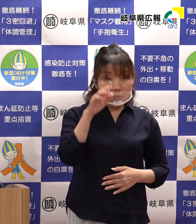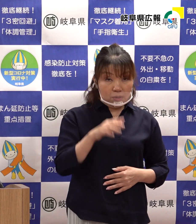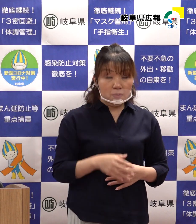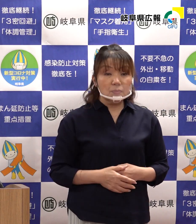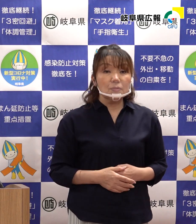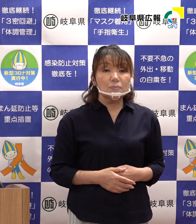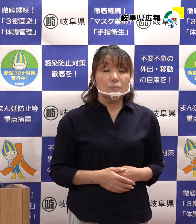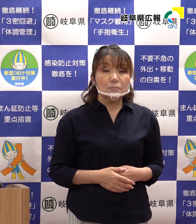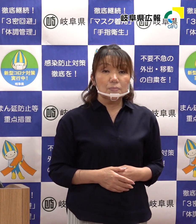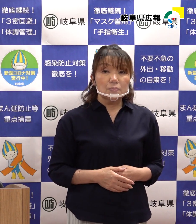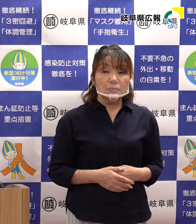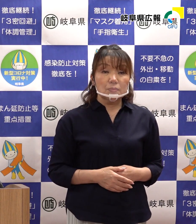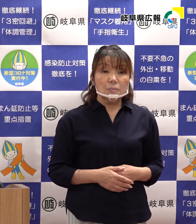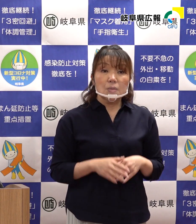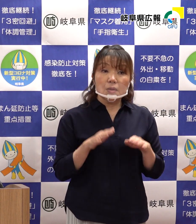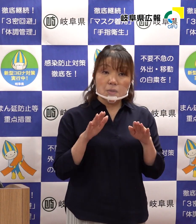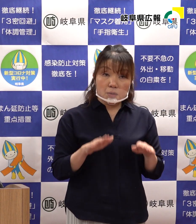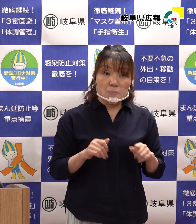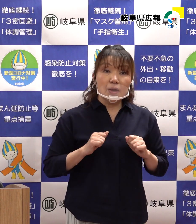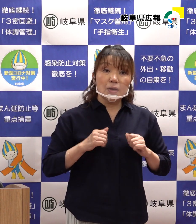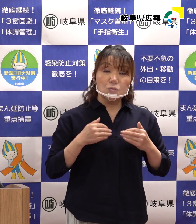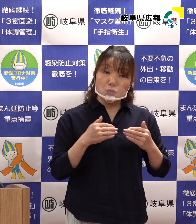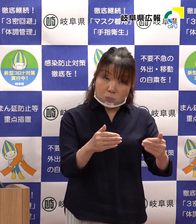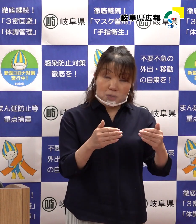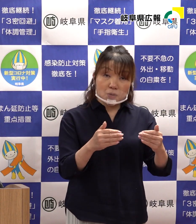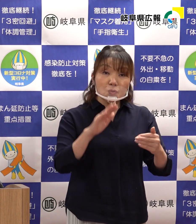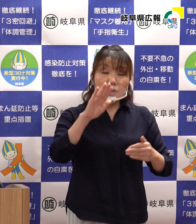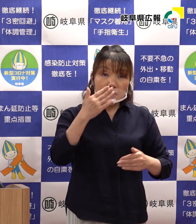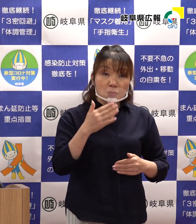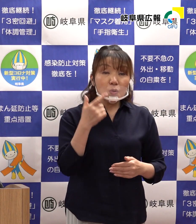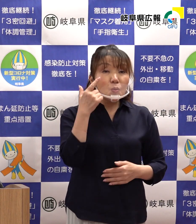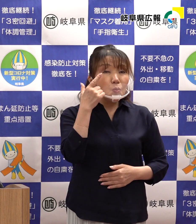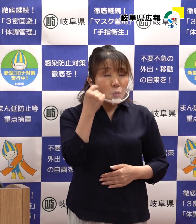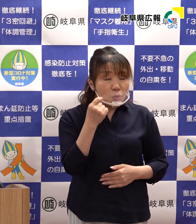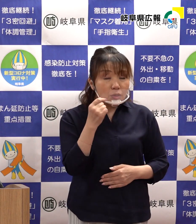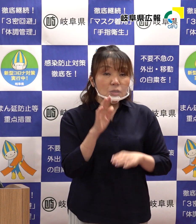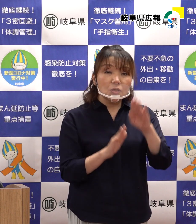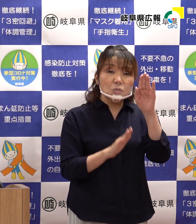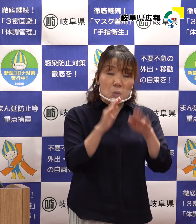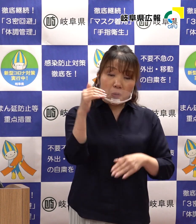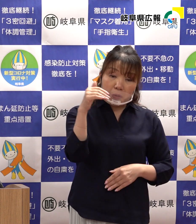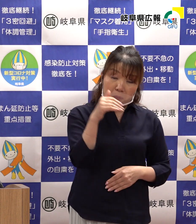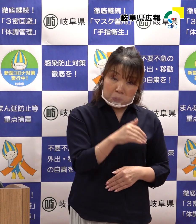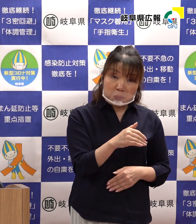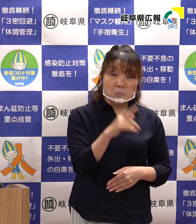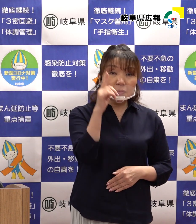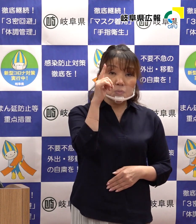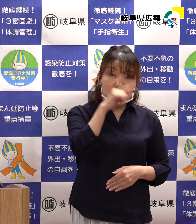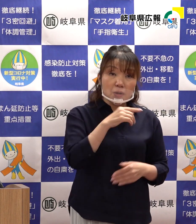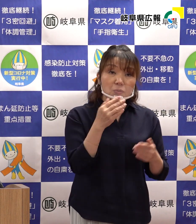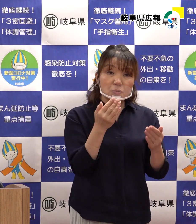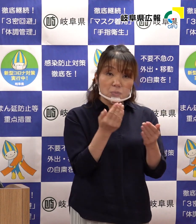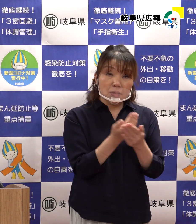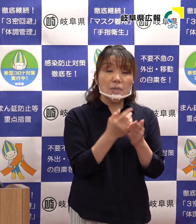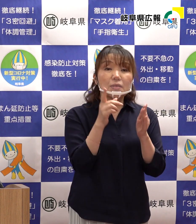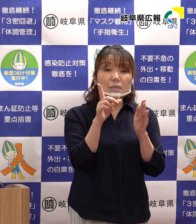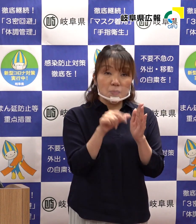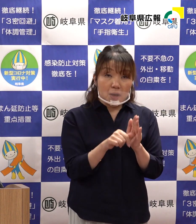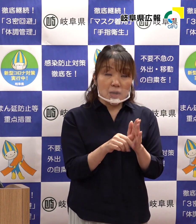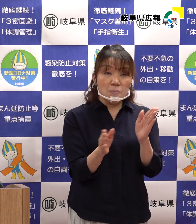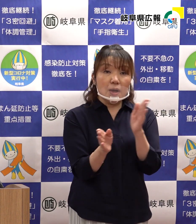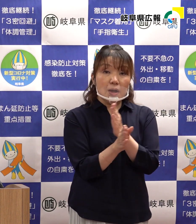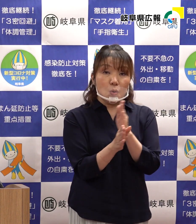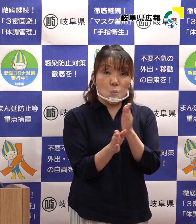ございます。で、まあ、これでやっていきますけれども、仮にさらに状況が悪化すれば、休業要請も含め